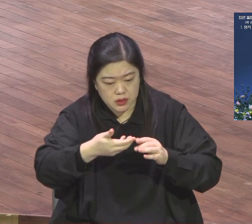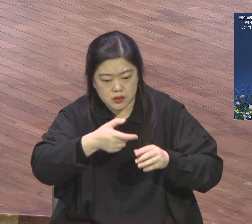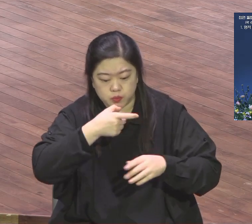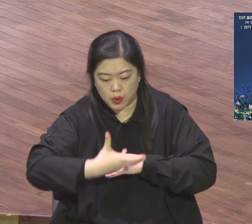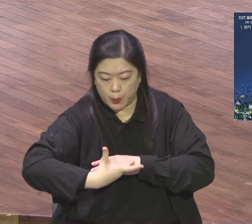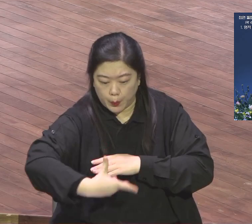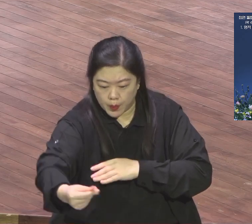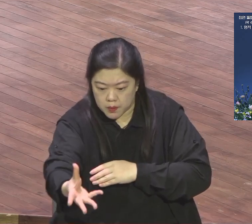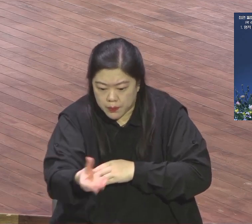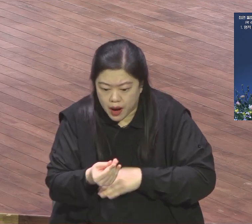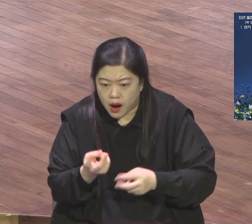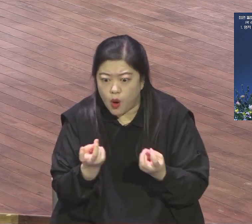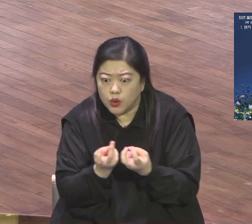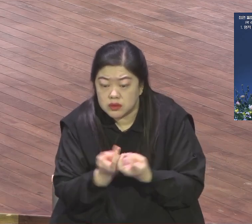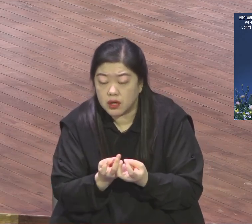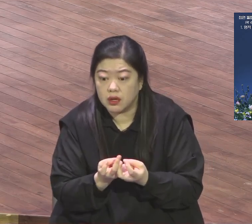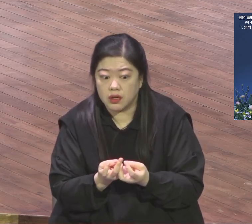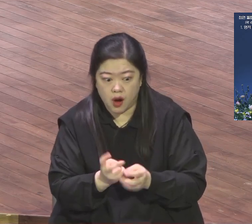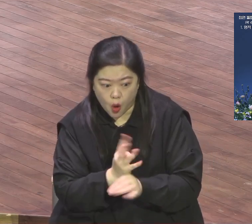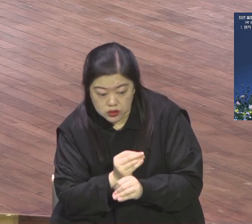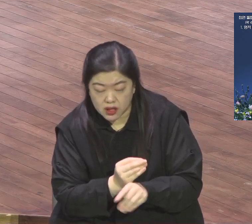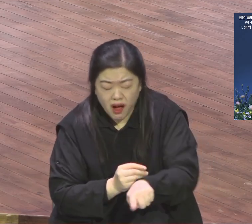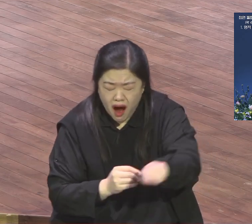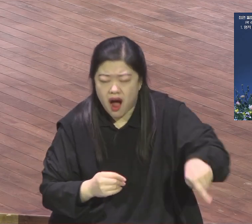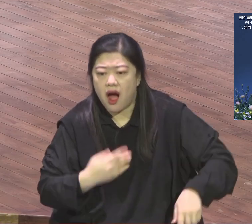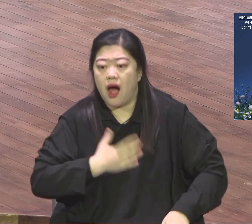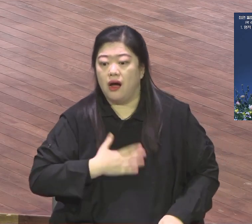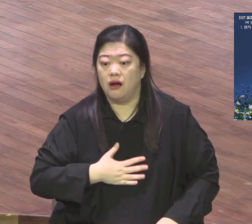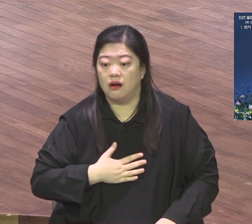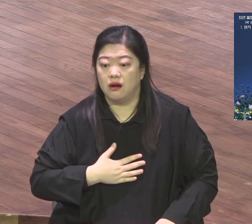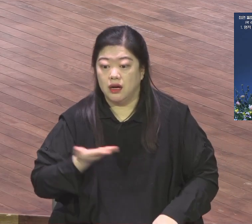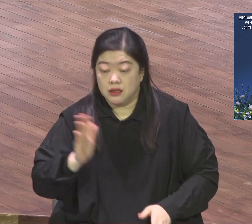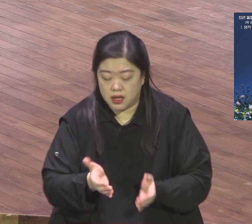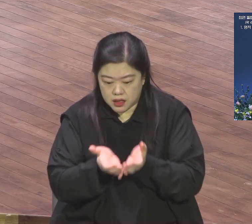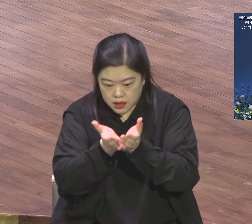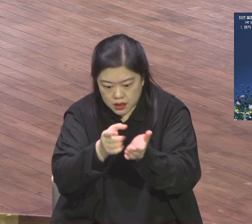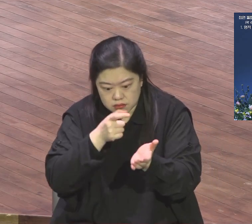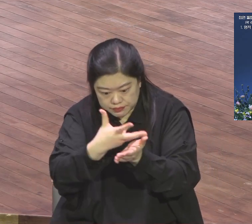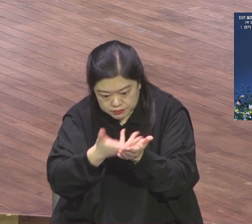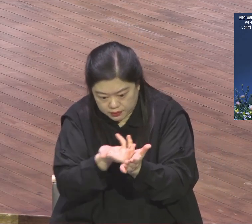출신들이니까. 그들이 열심히 노력을 했지만은 이게 안 되는 거예요.